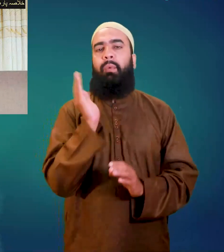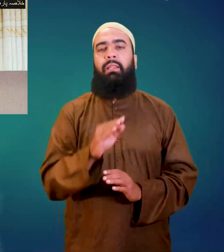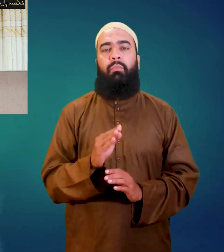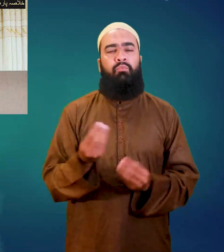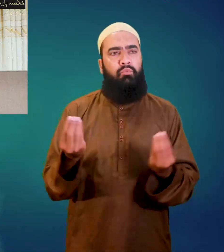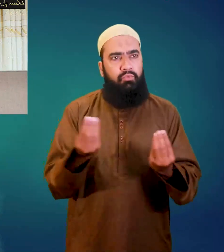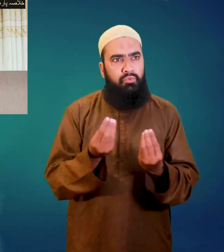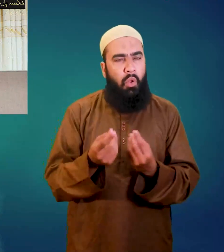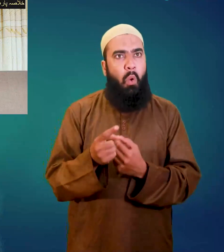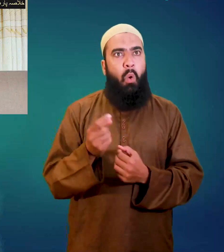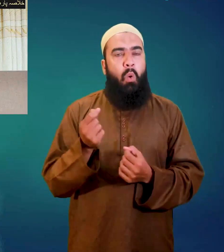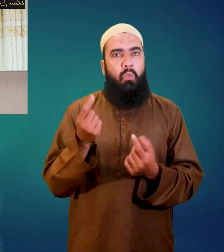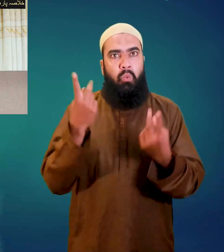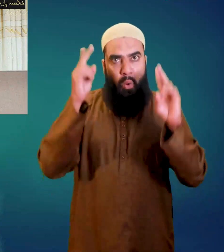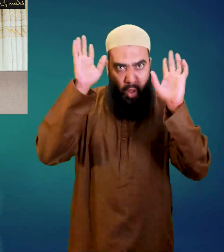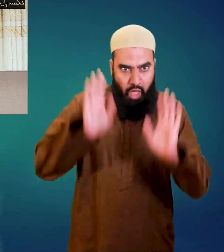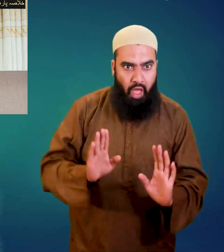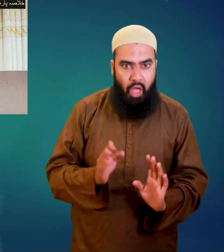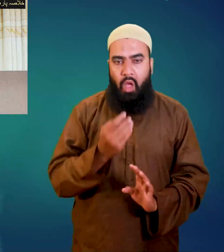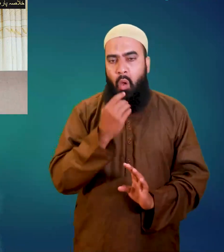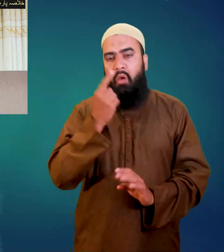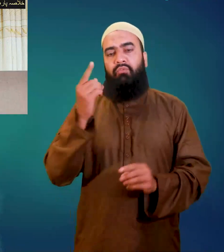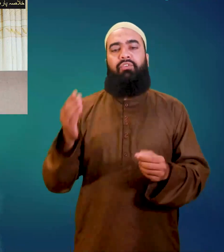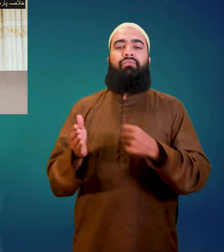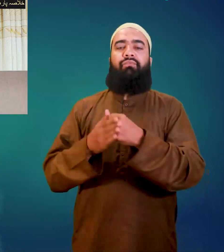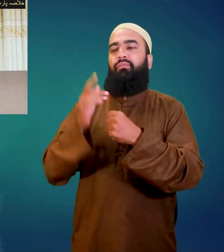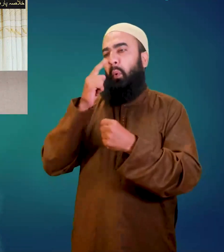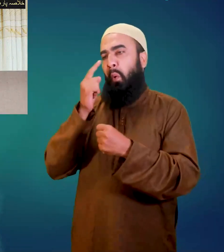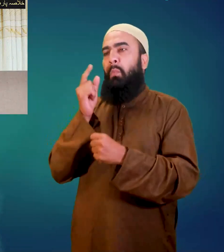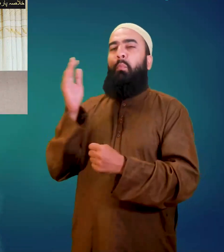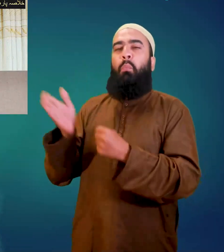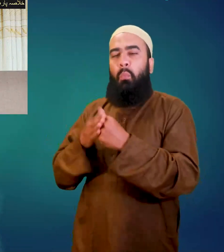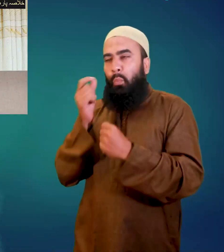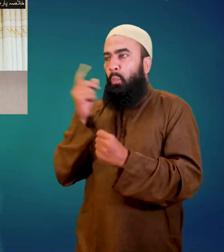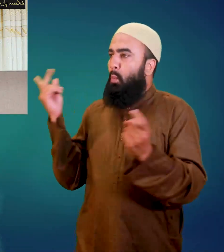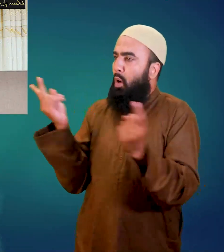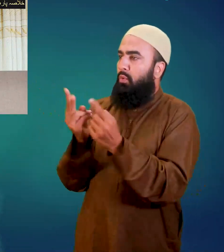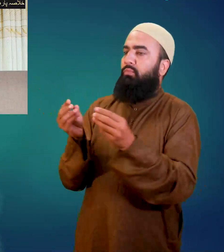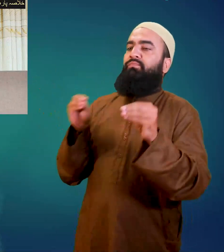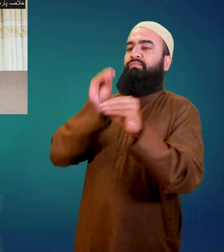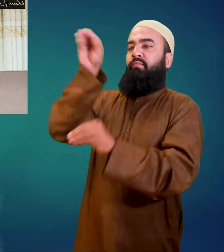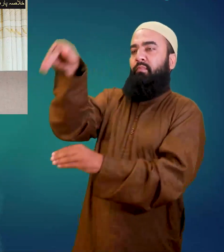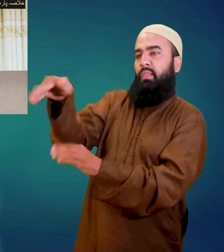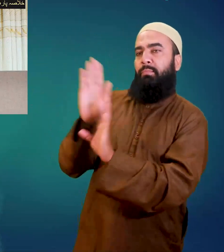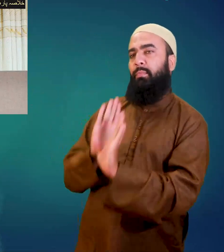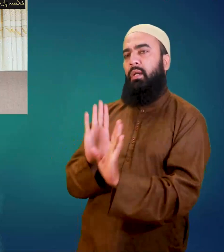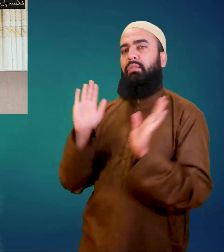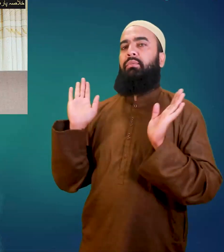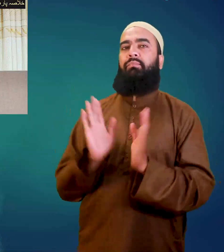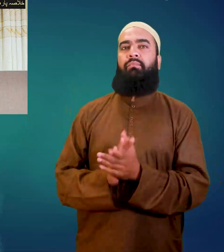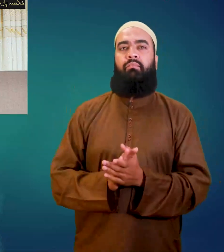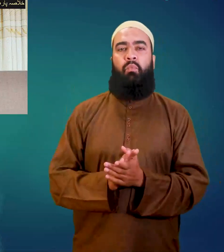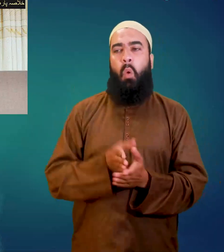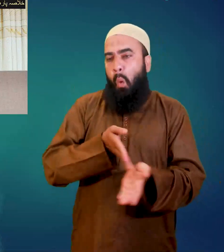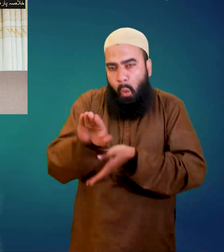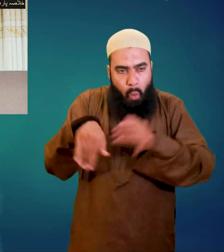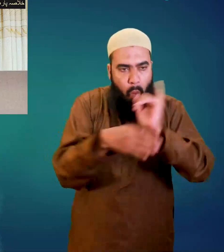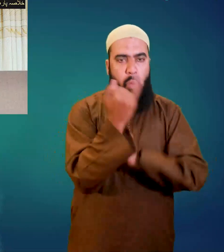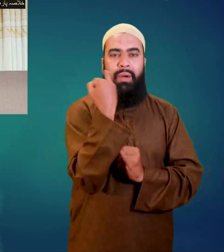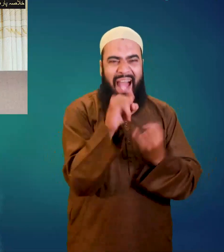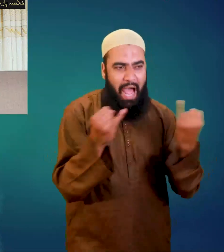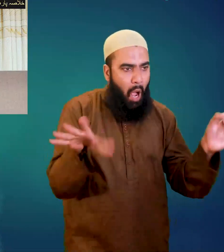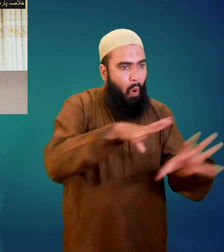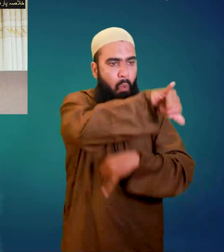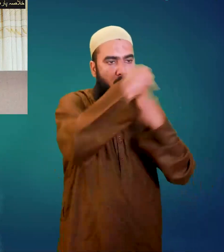نکاح کا طریقہ رکھا ہے اسی سے ہی اپنی اس حاجت کو پورا کرتے ہیں۔ نمبر 5، والذین